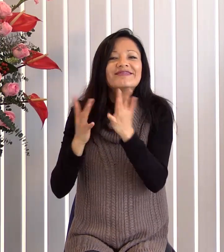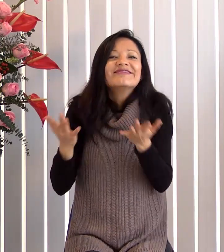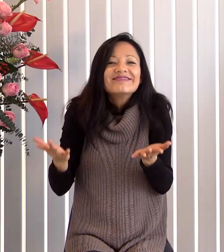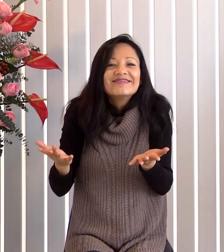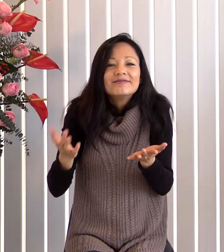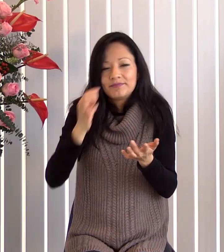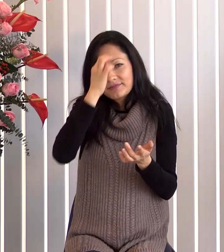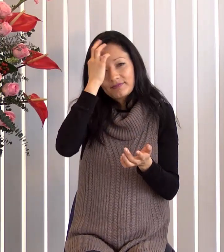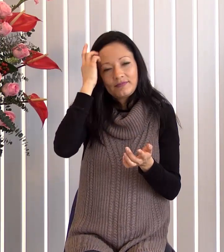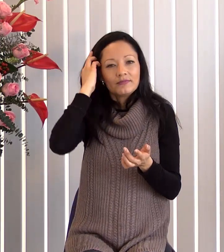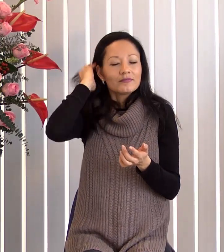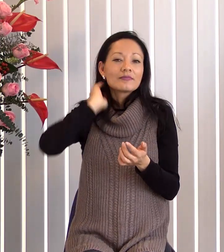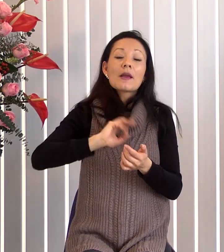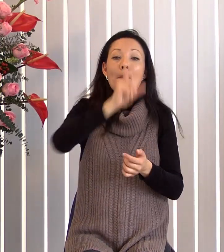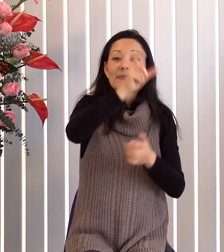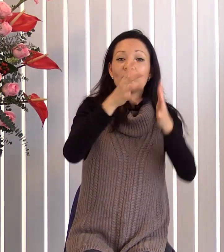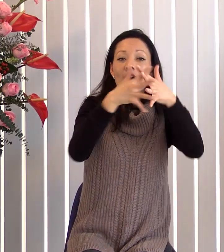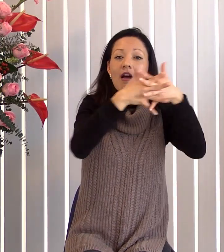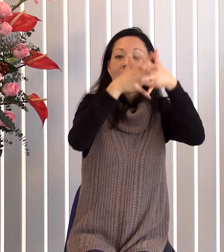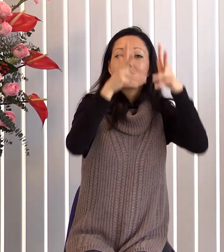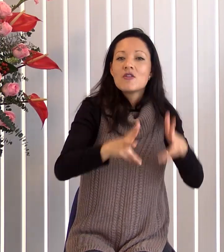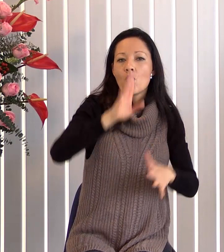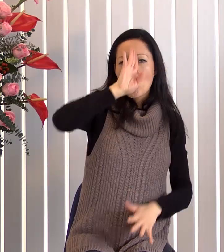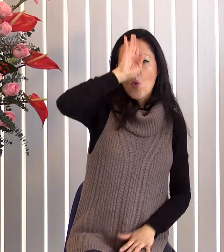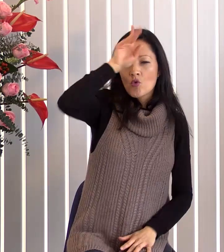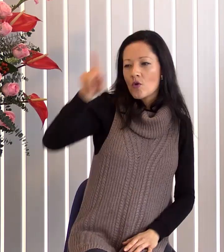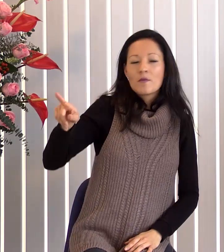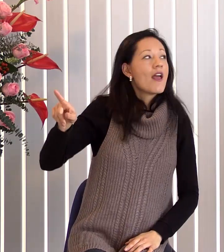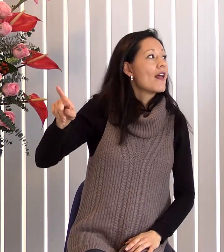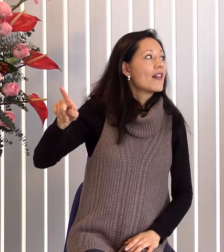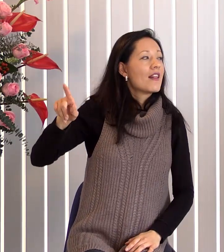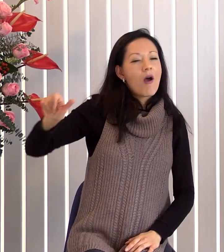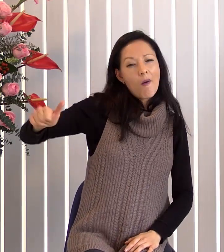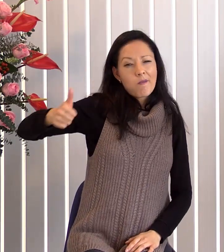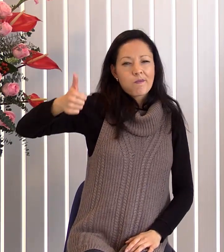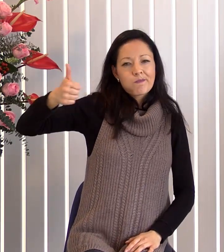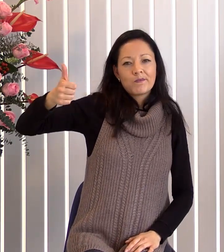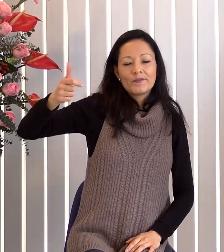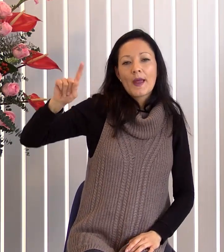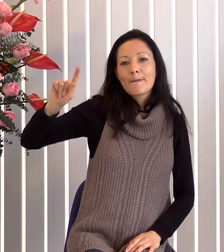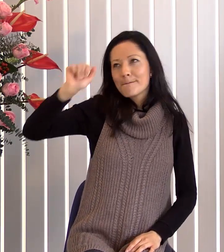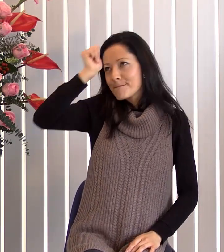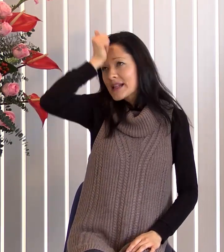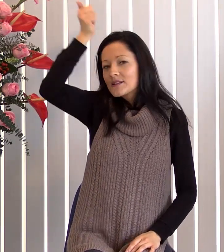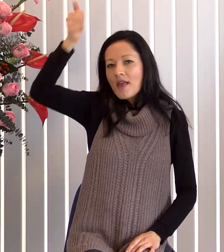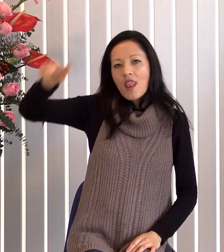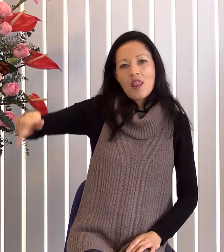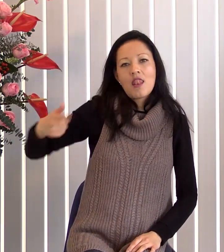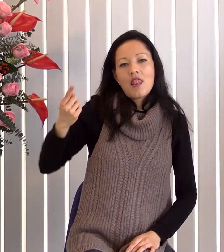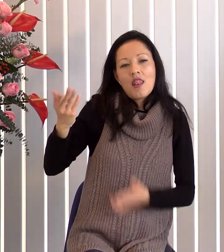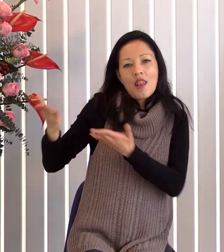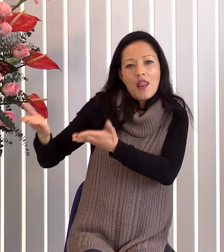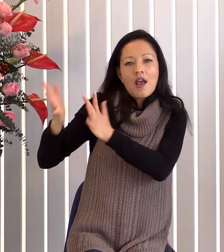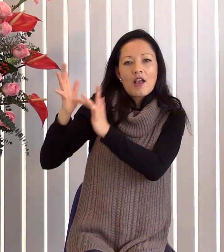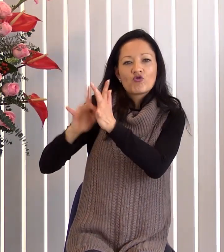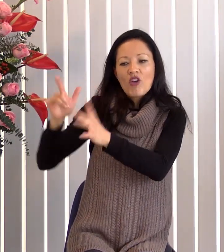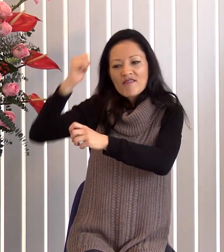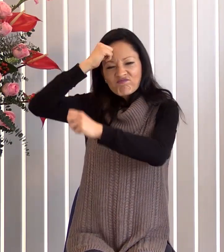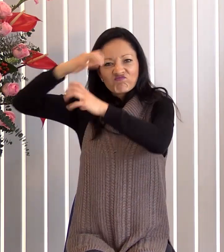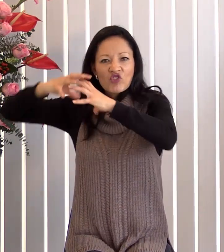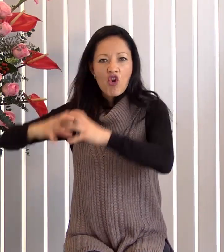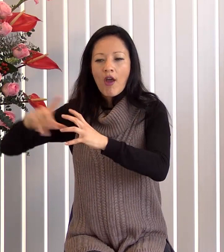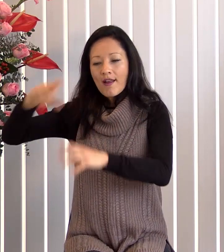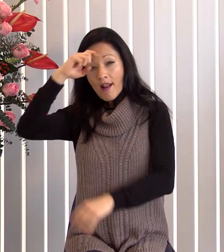dicen los americanos, the one. Él es el principal, el único, Él es la roca, Él